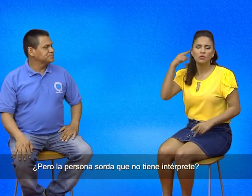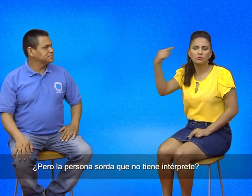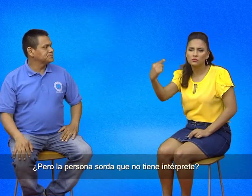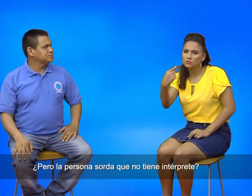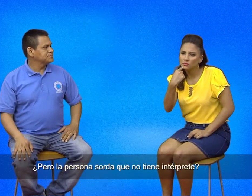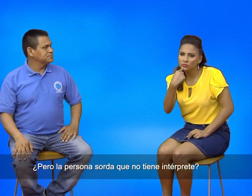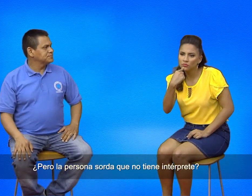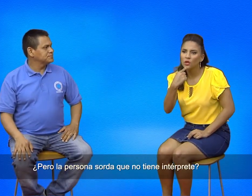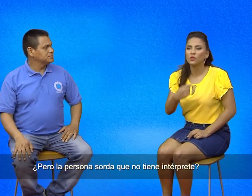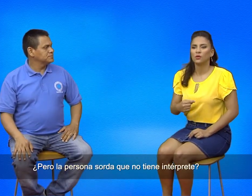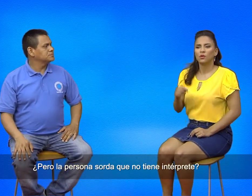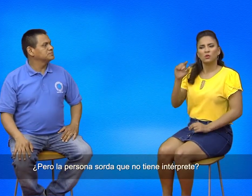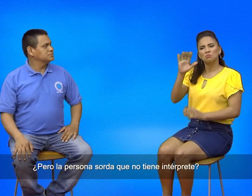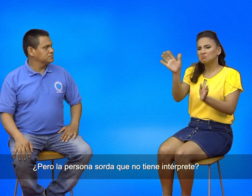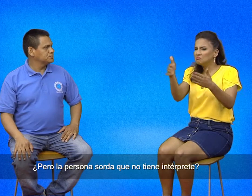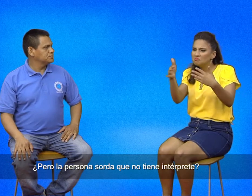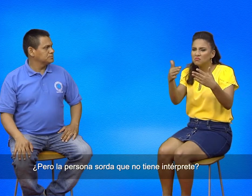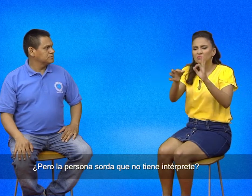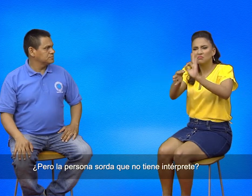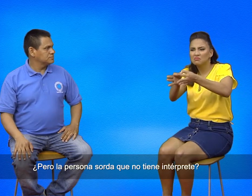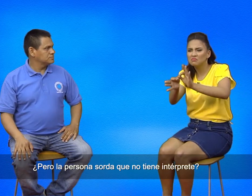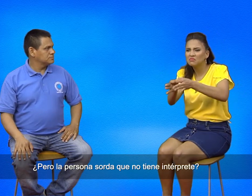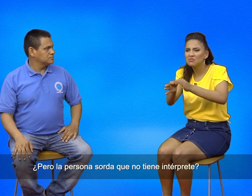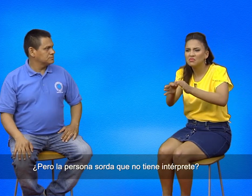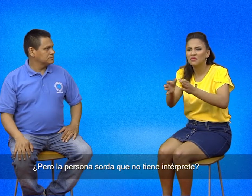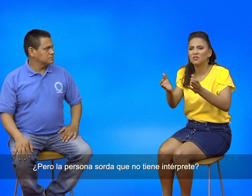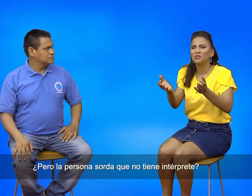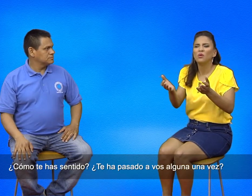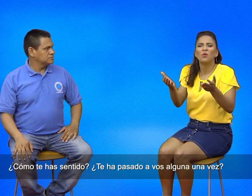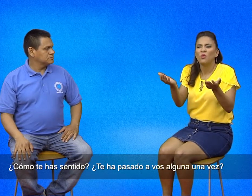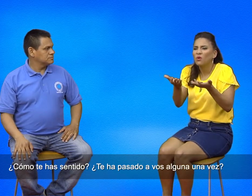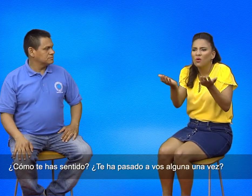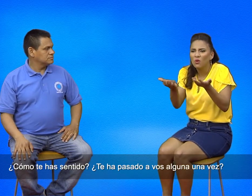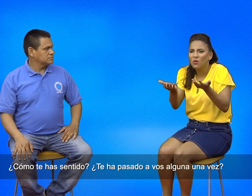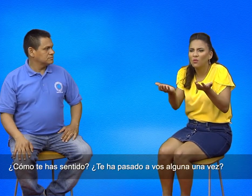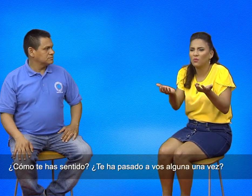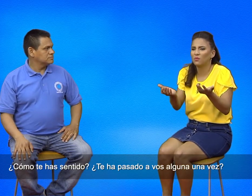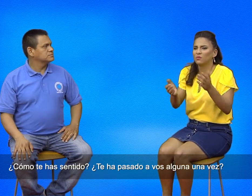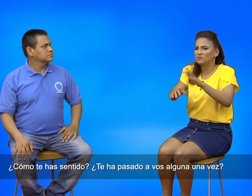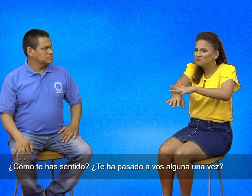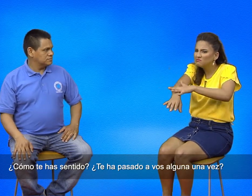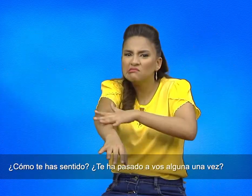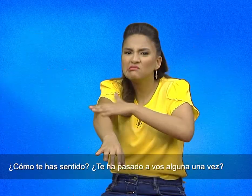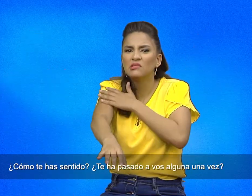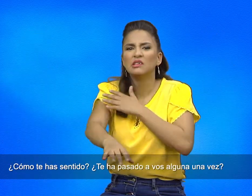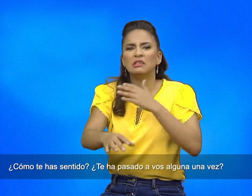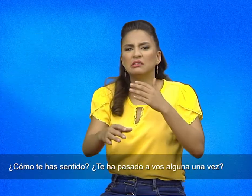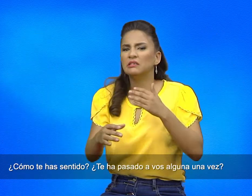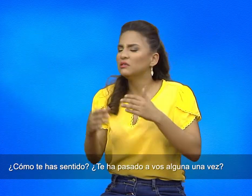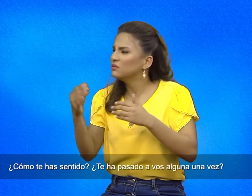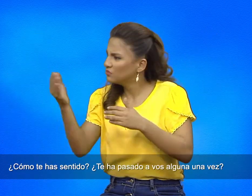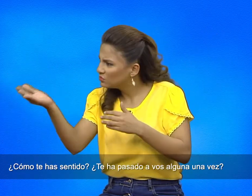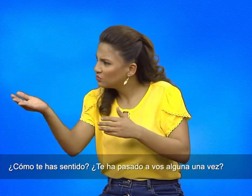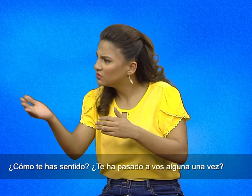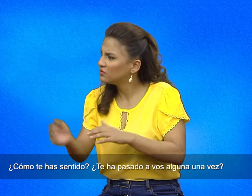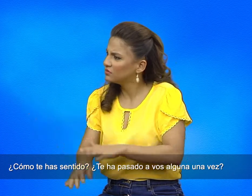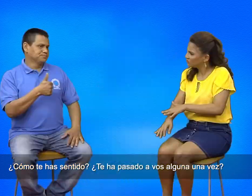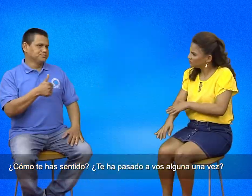pero la persona sorda que no tiene intérprete como como te has sentido te ha pasado alguna